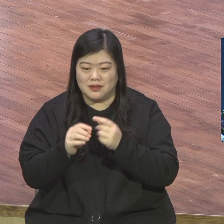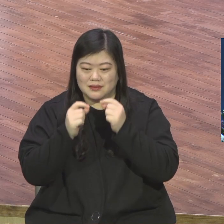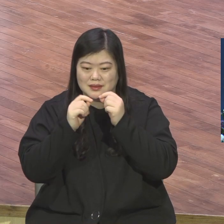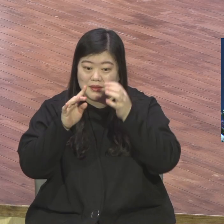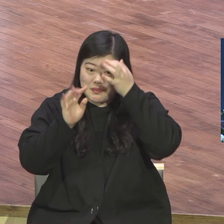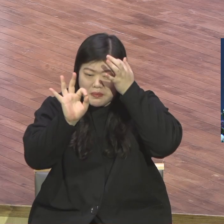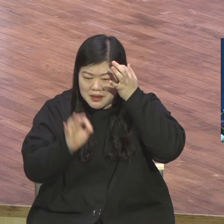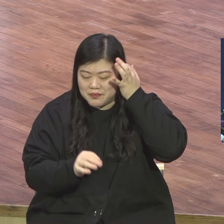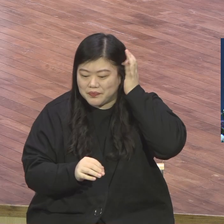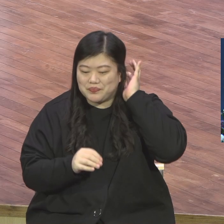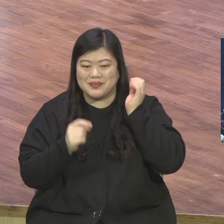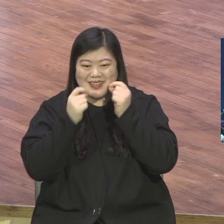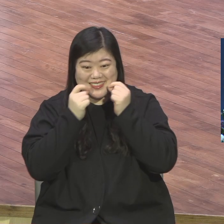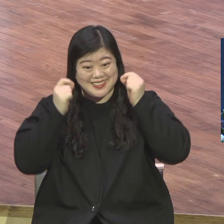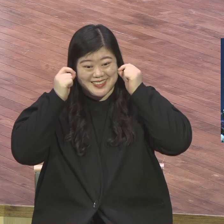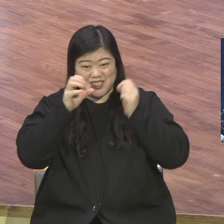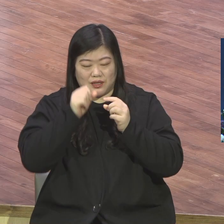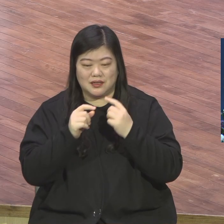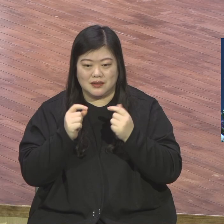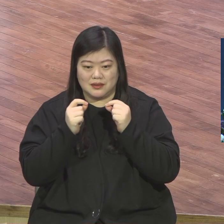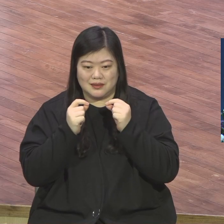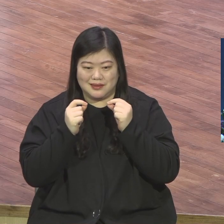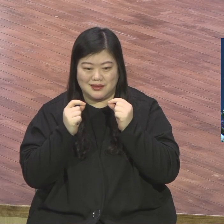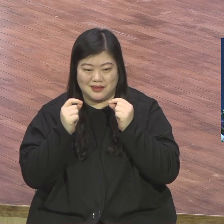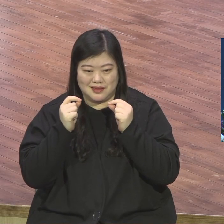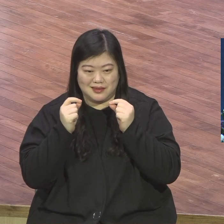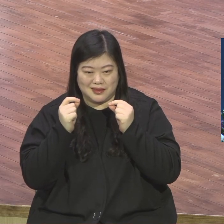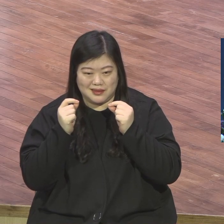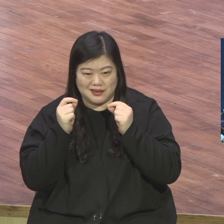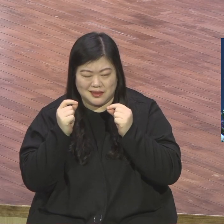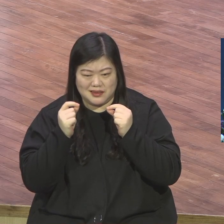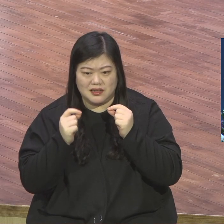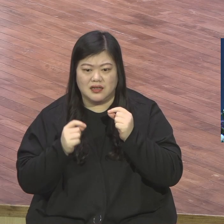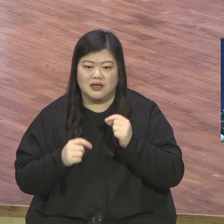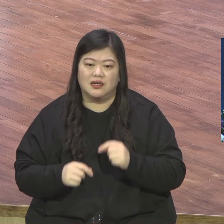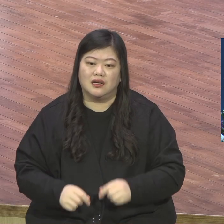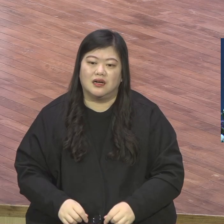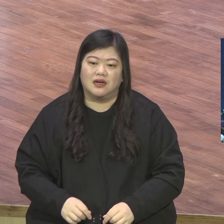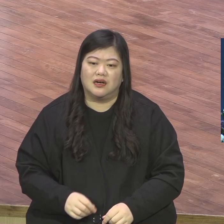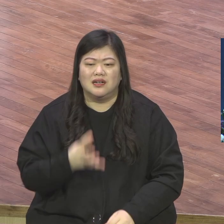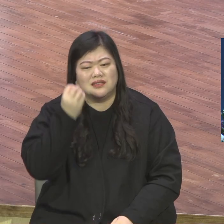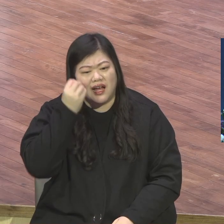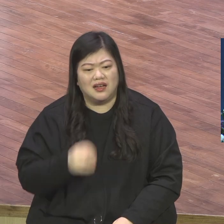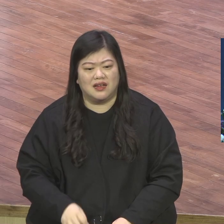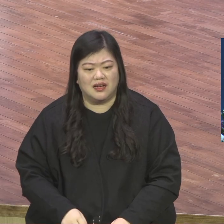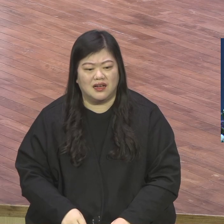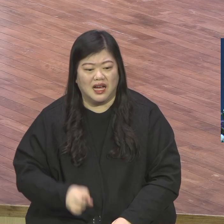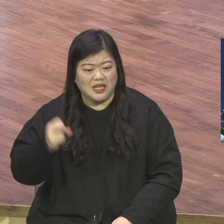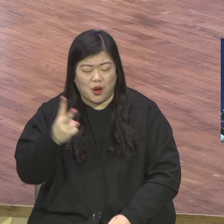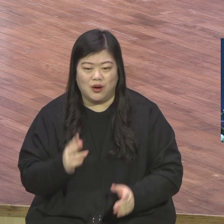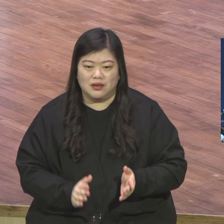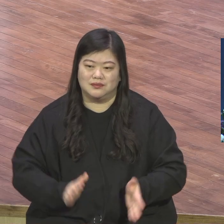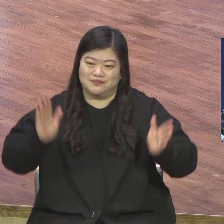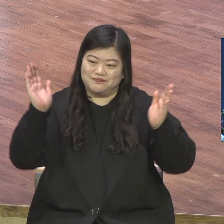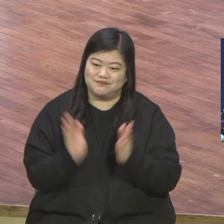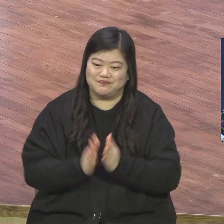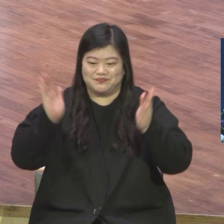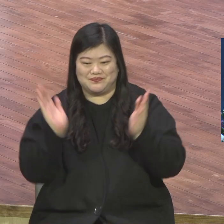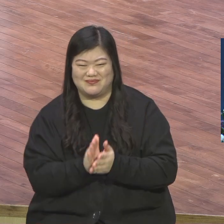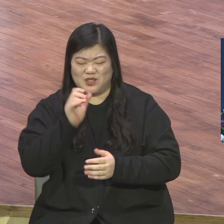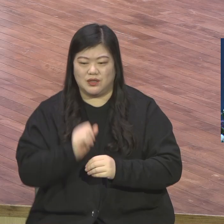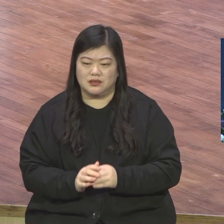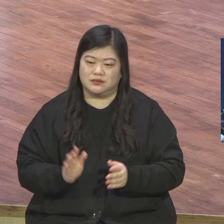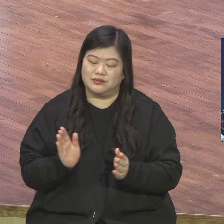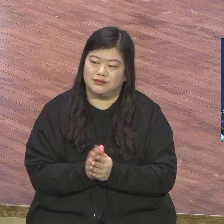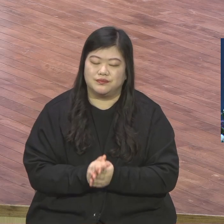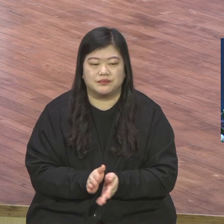어색하고 표현도 어색하고 박수도 못 치고 손도 못 들고 사랑의 표현도 못하는 그런